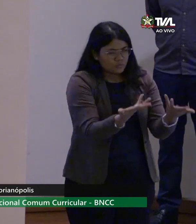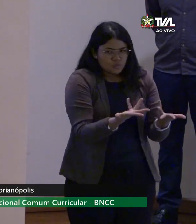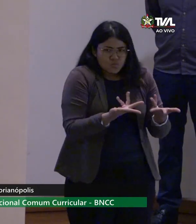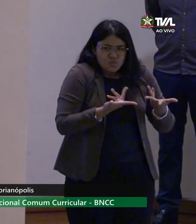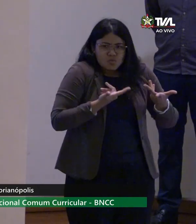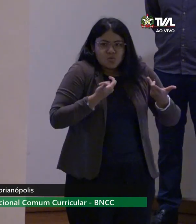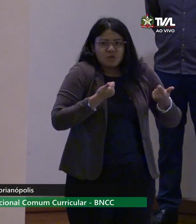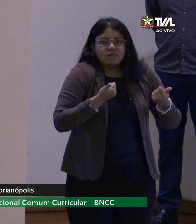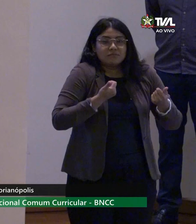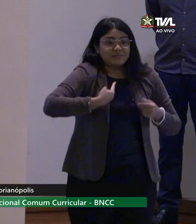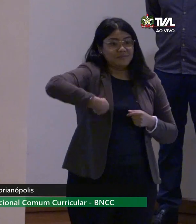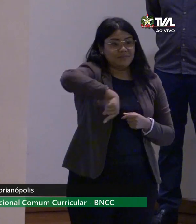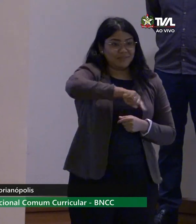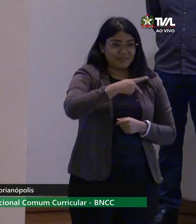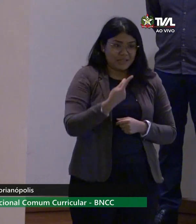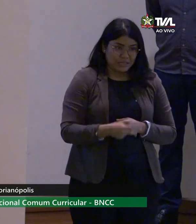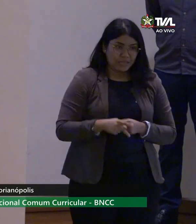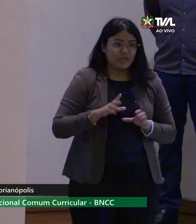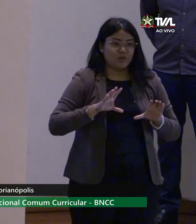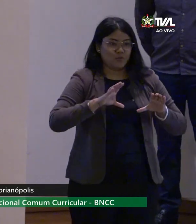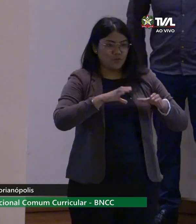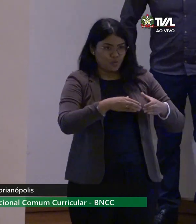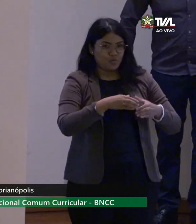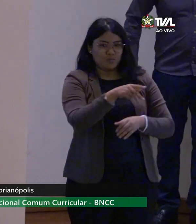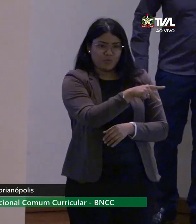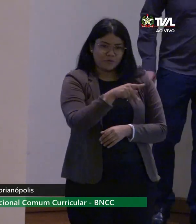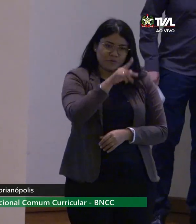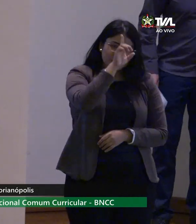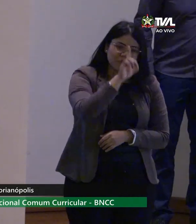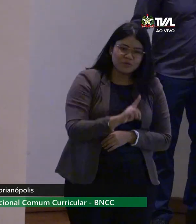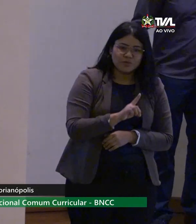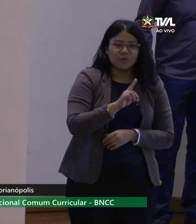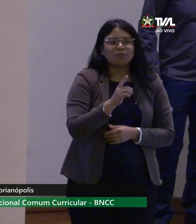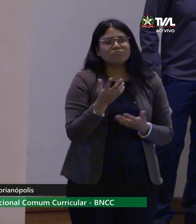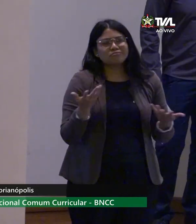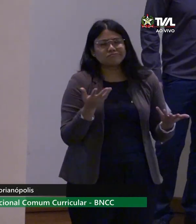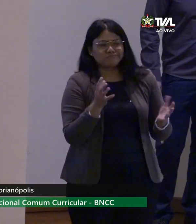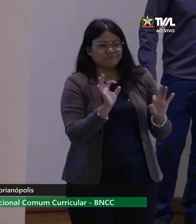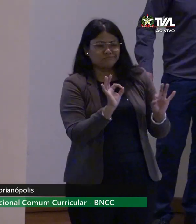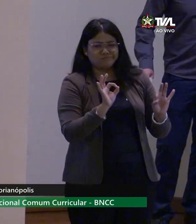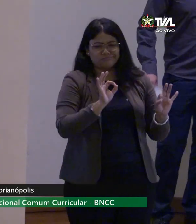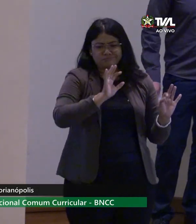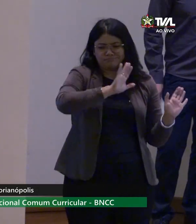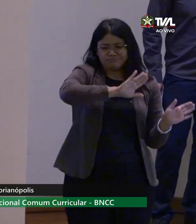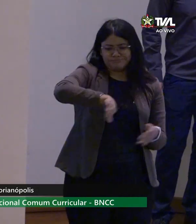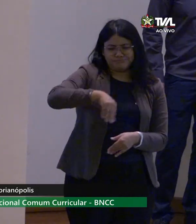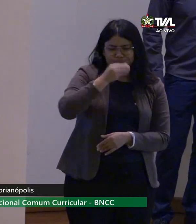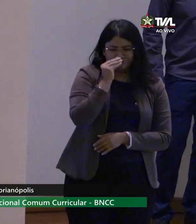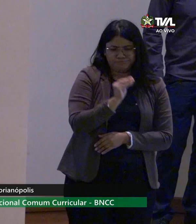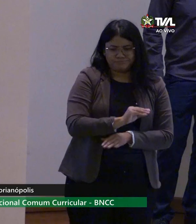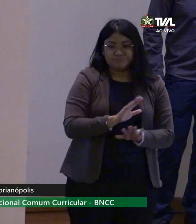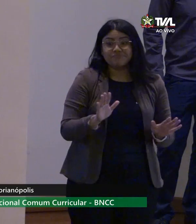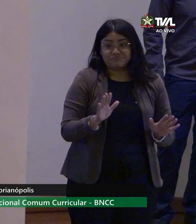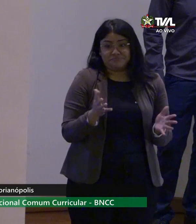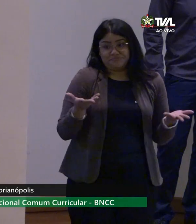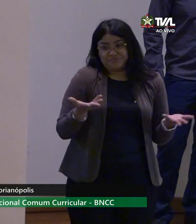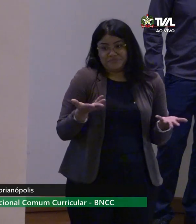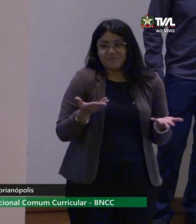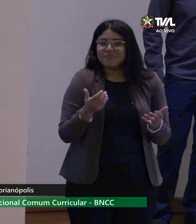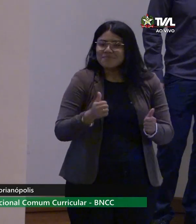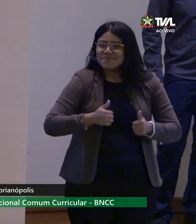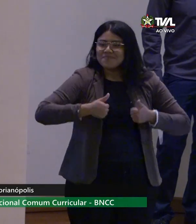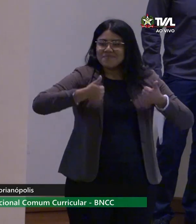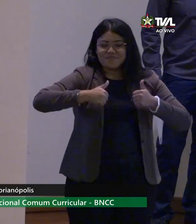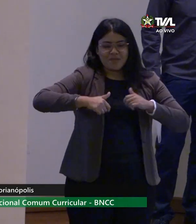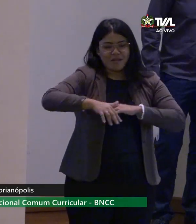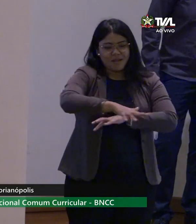da nossa rede de professores e professores diretores e diretores nada daquilo funcionaria Então hoje nós temos